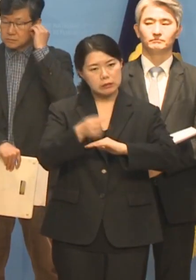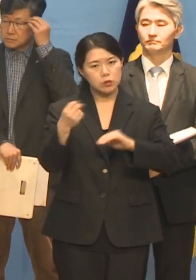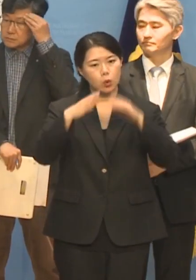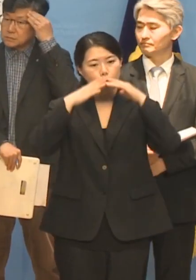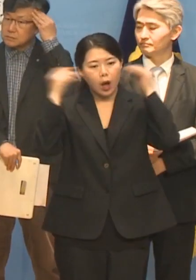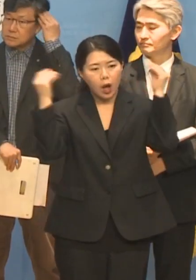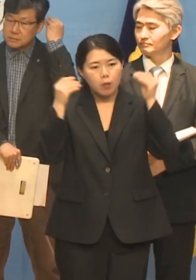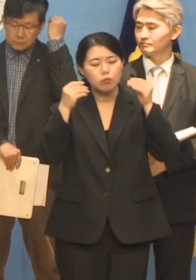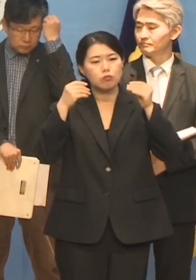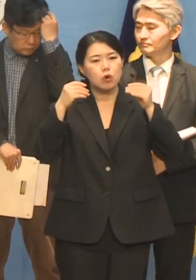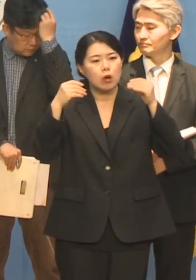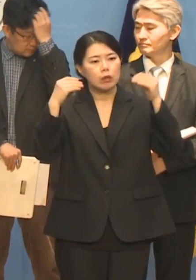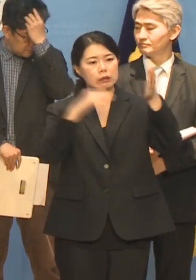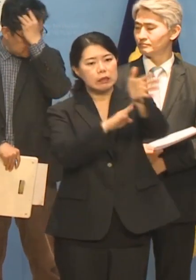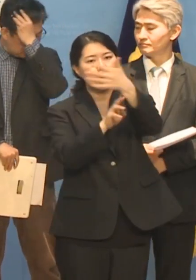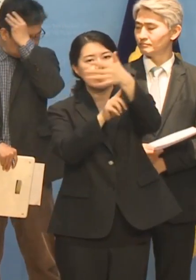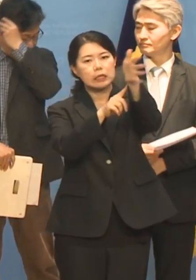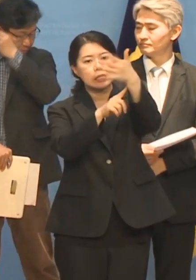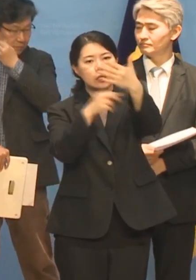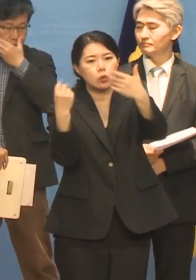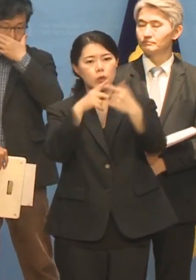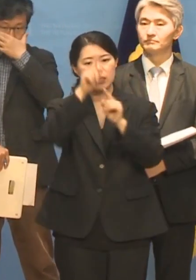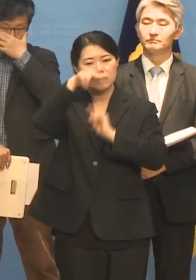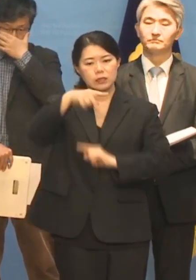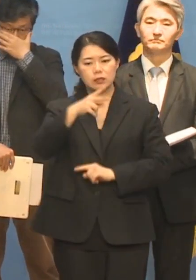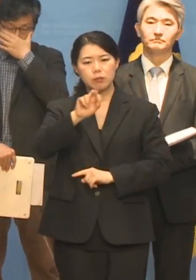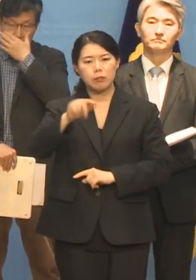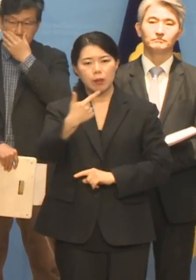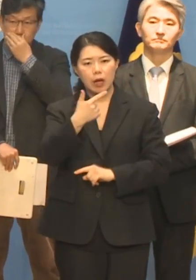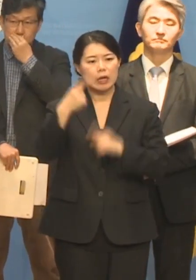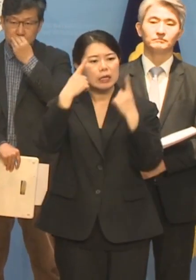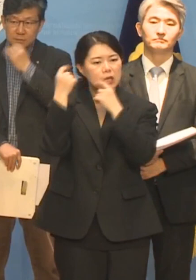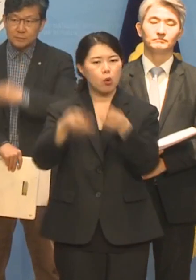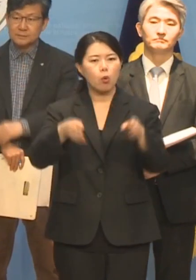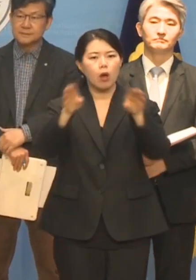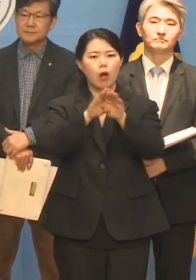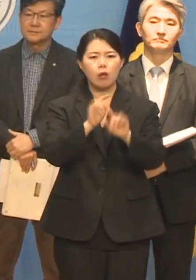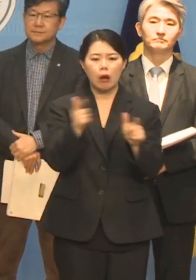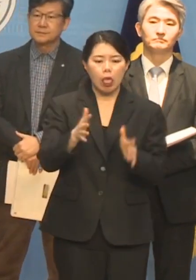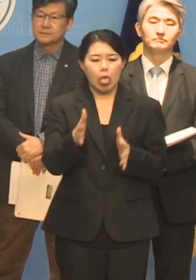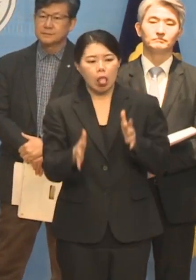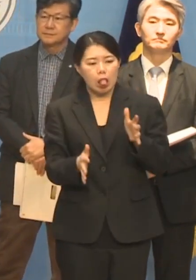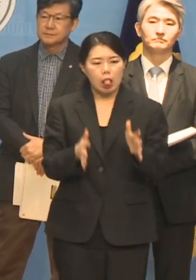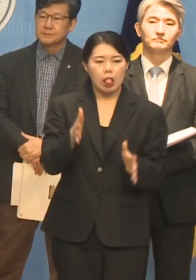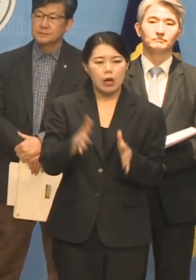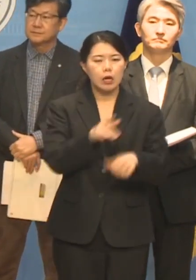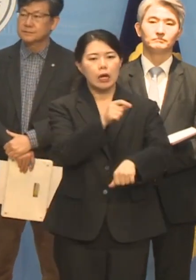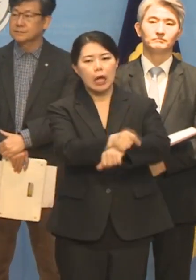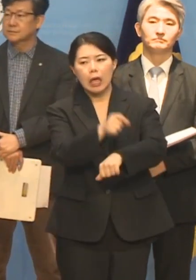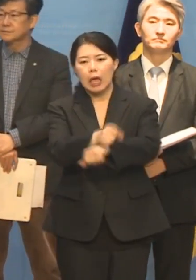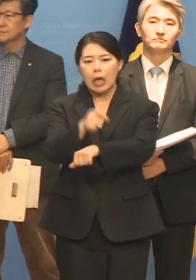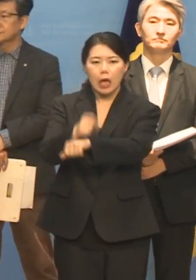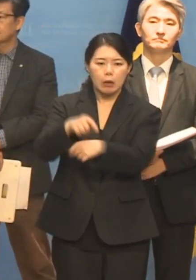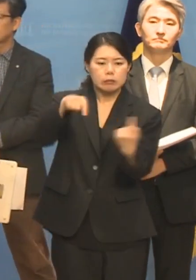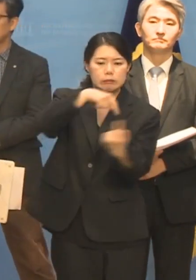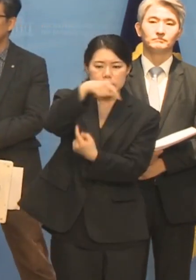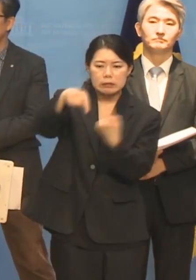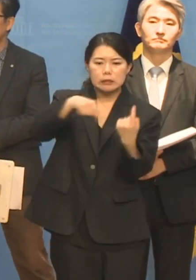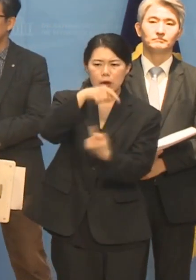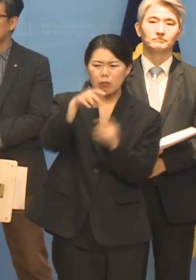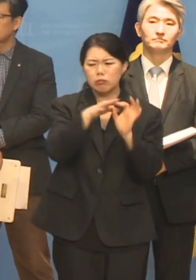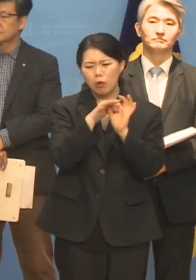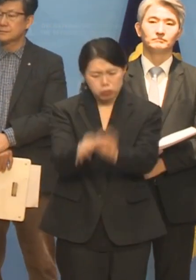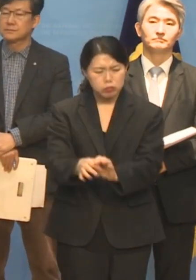광화문 태극기, 이승만 기념관 등 어설픈 행정, 오락가락한 행정의 모습이